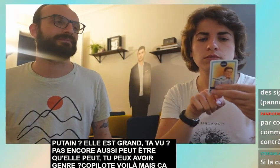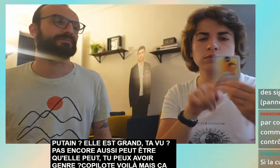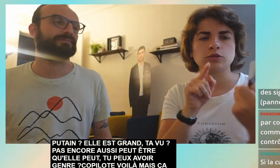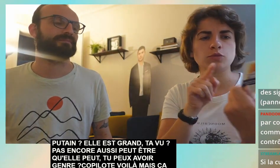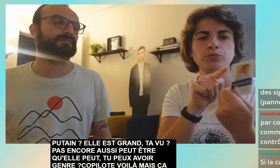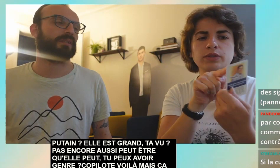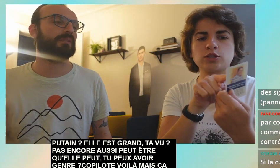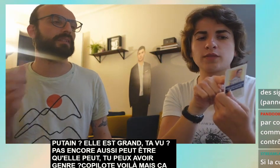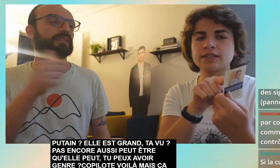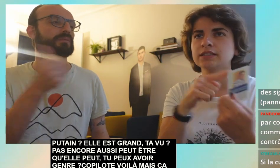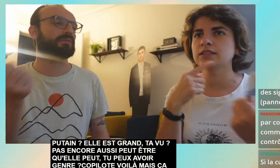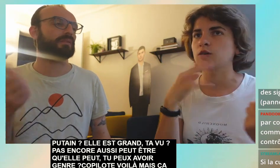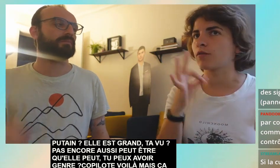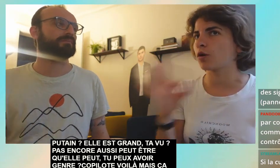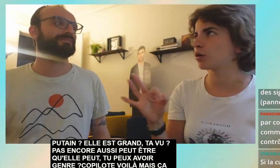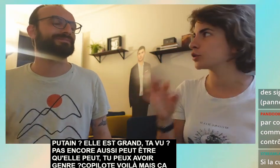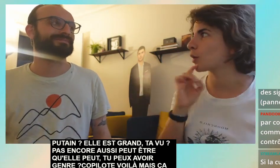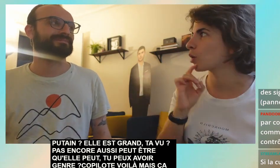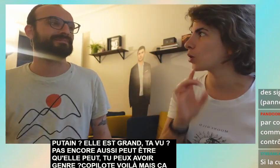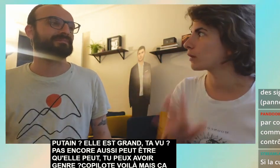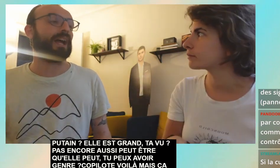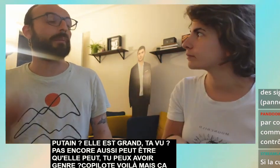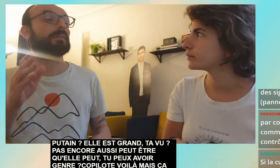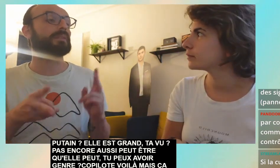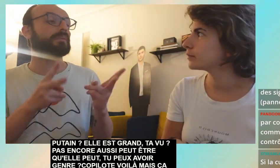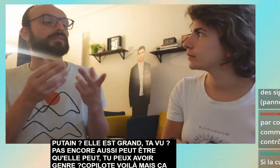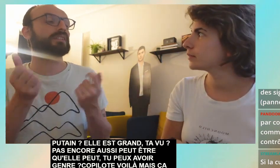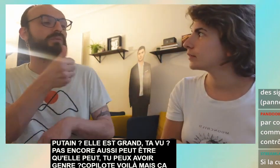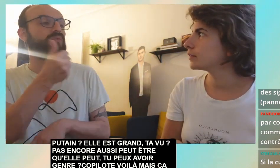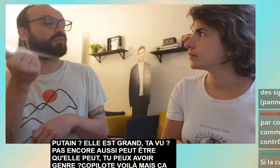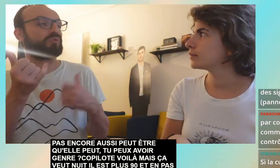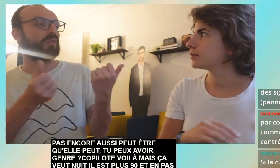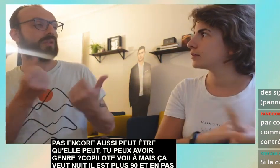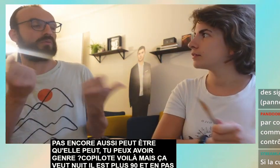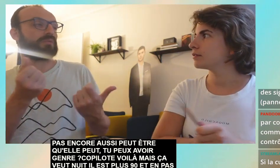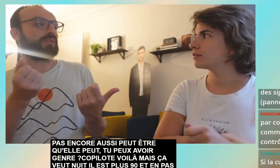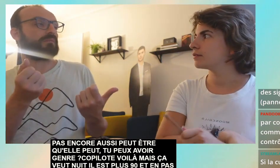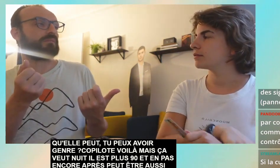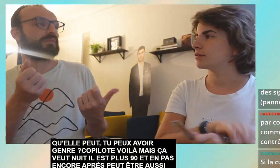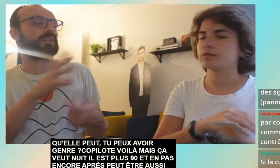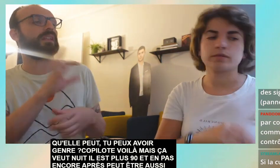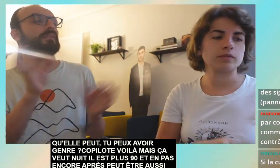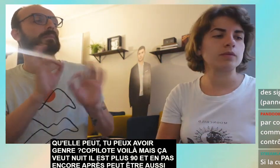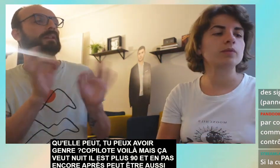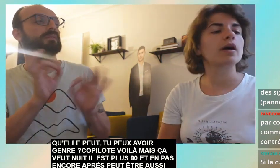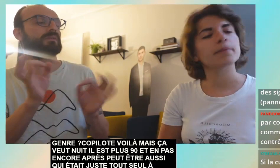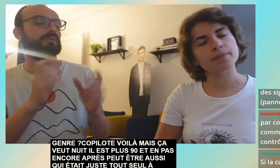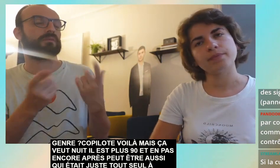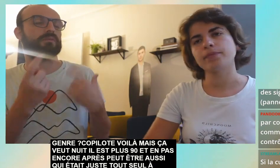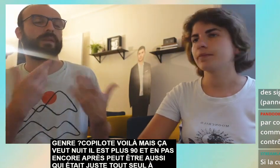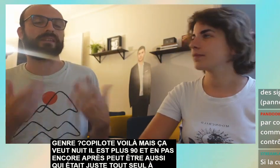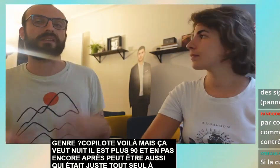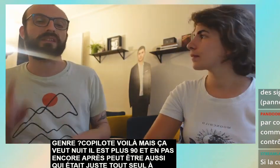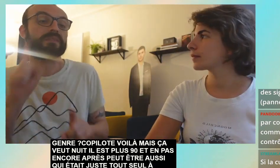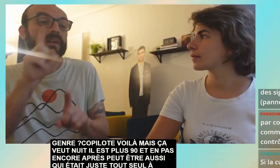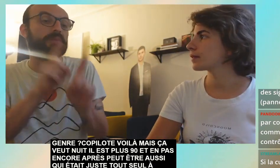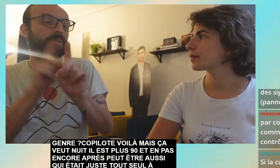c'est depuis Oui, 90 il était tout et seul. en France, pas encore. Bah, après, peut-être aussi qu'il était juste tout seul à conduire. Enfin, il n'y avait pas Ouais. de passagers, enfin d'autres